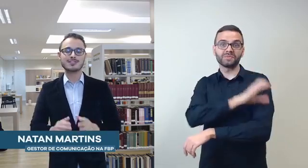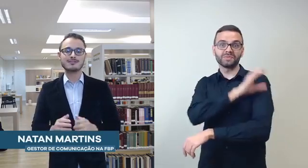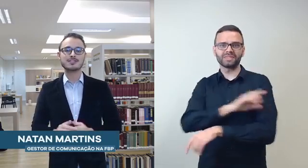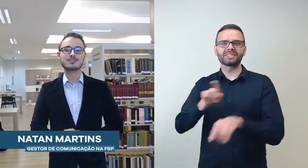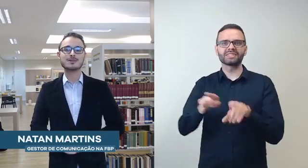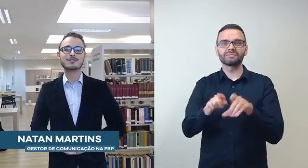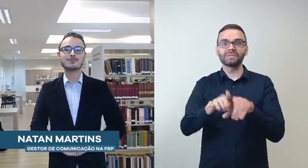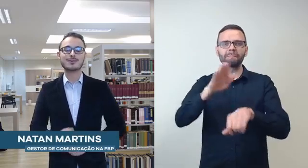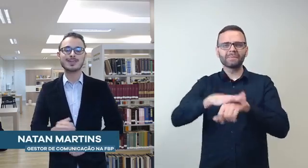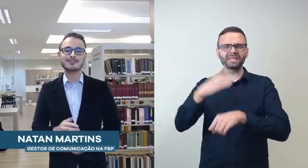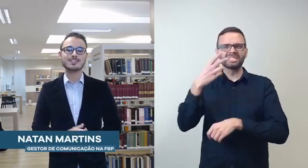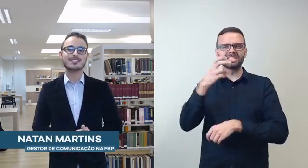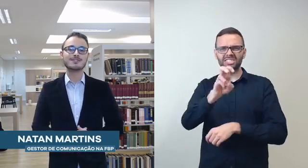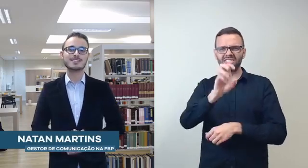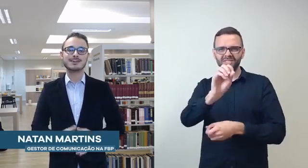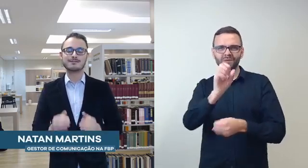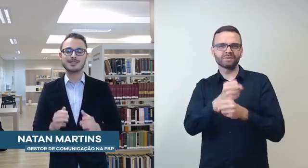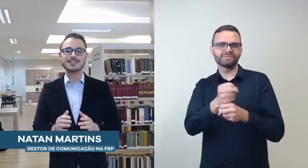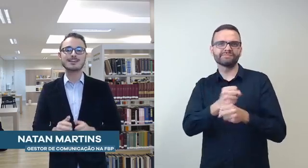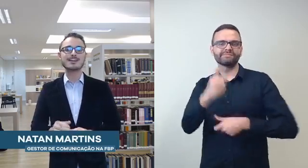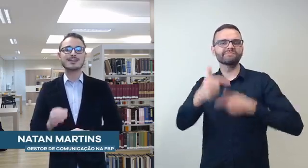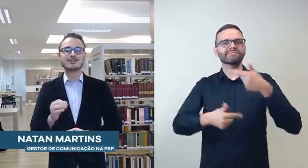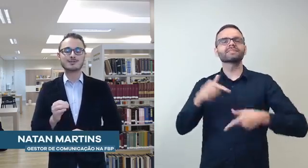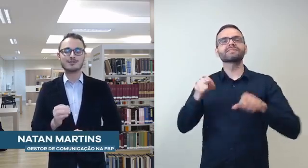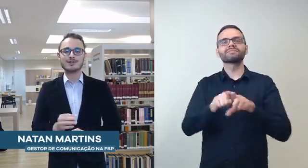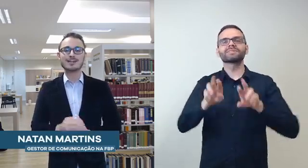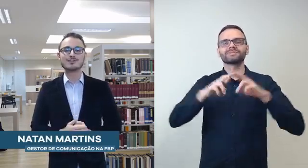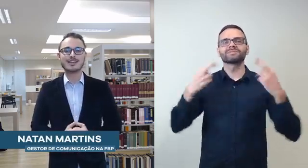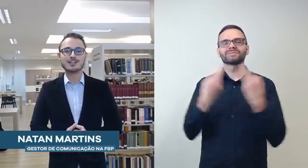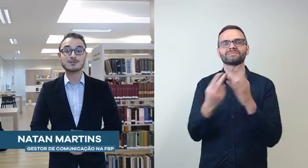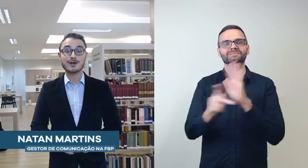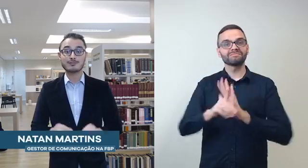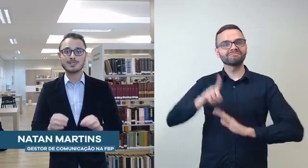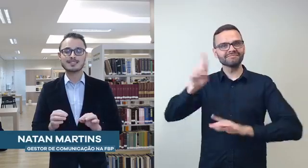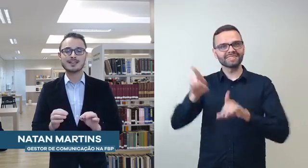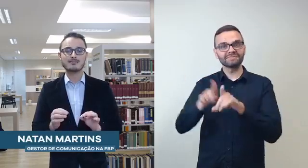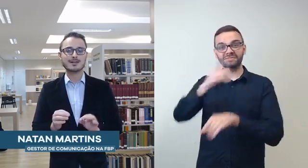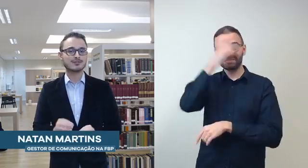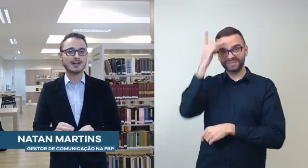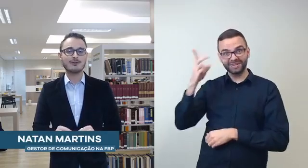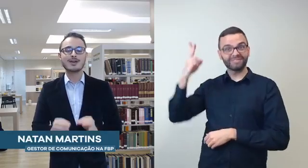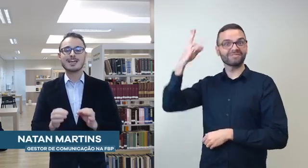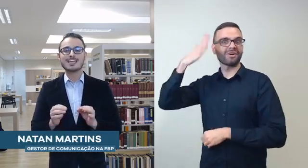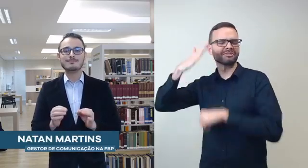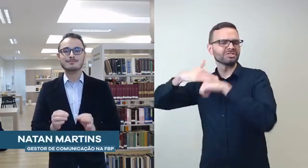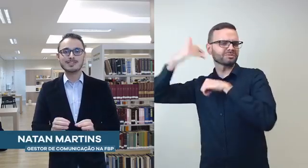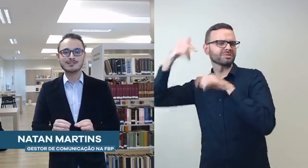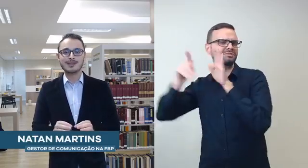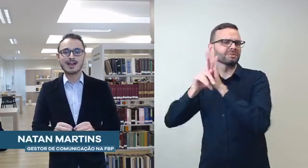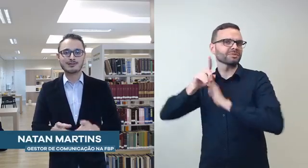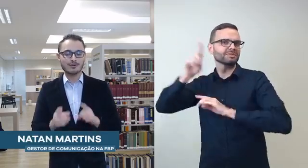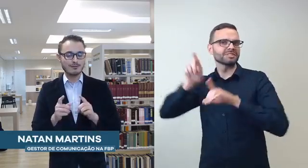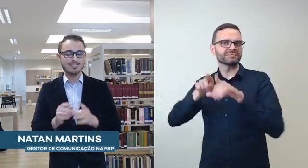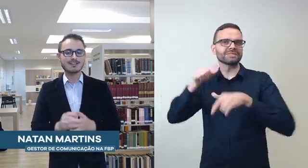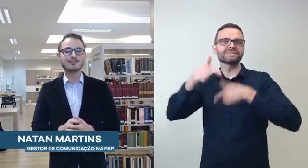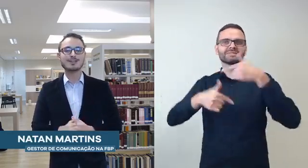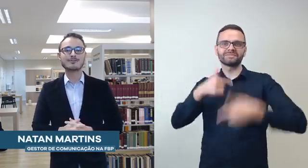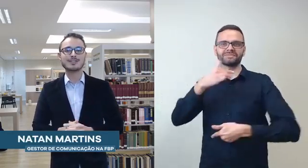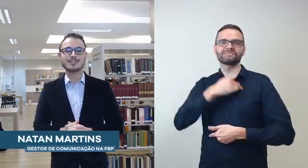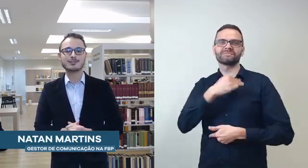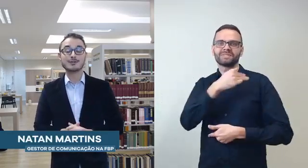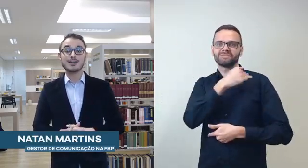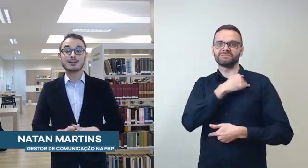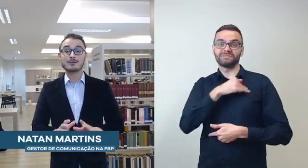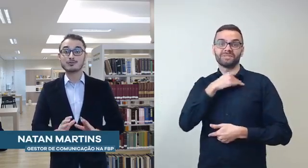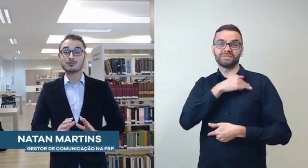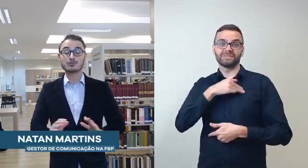de investimento no reino de Deus e na vida dos vocacionados para o ministério pastoral e missionário. E como você viu aí no